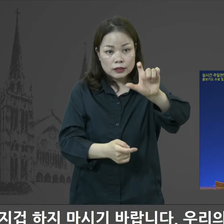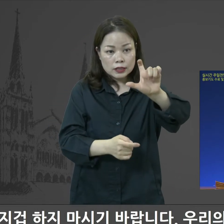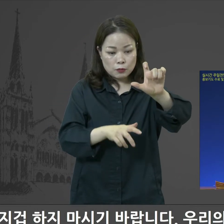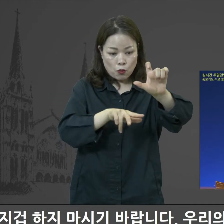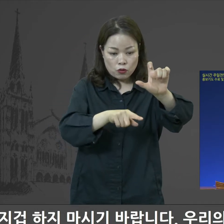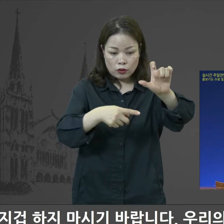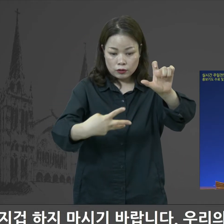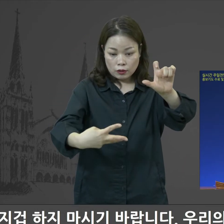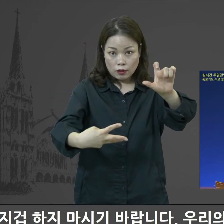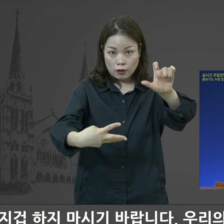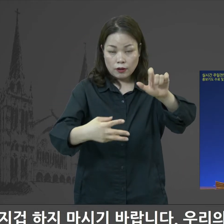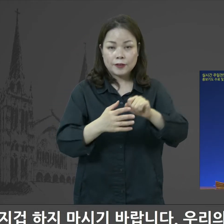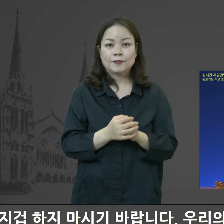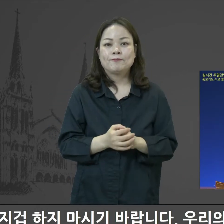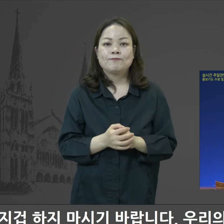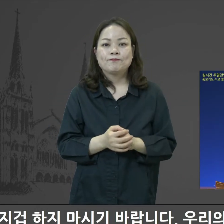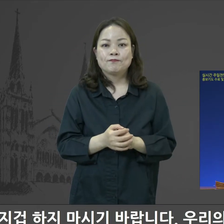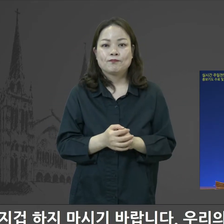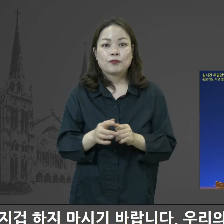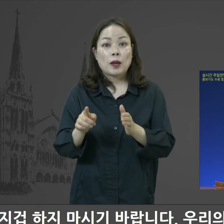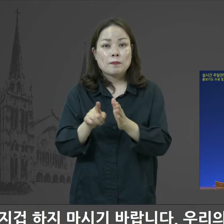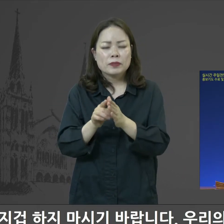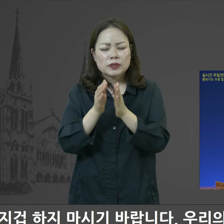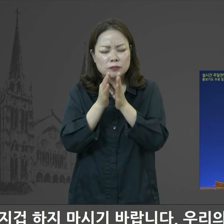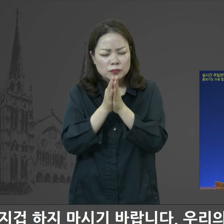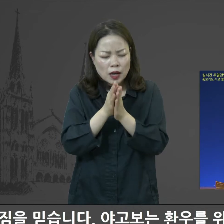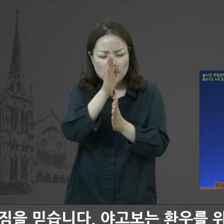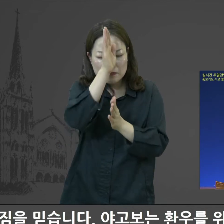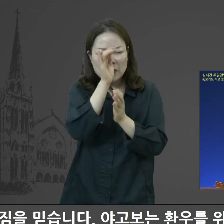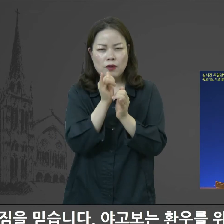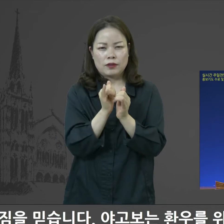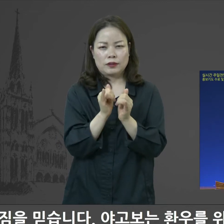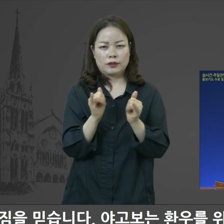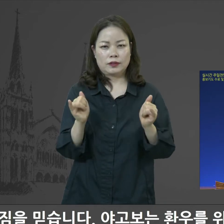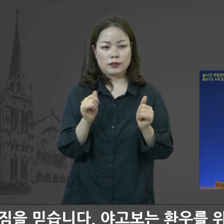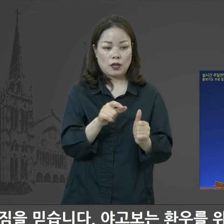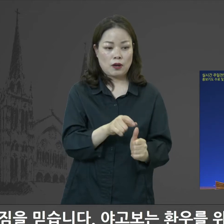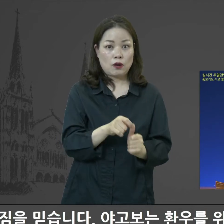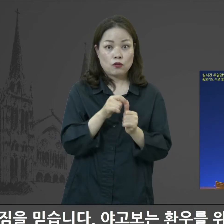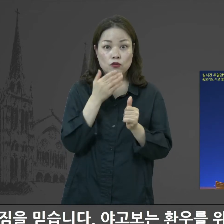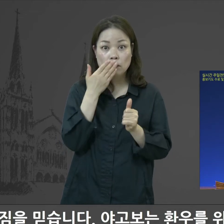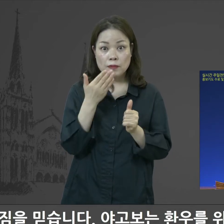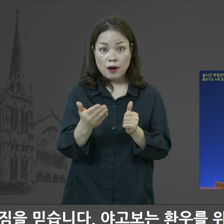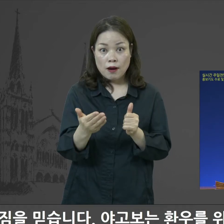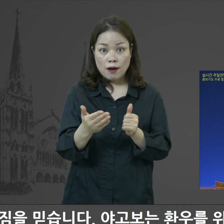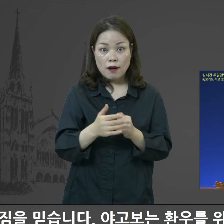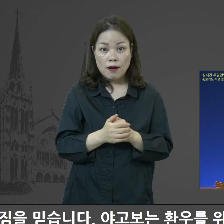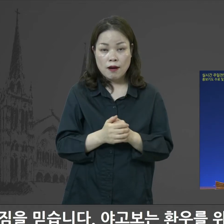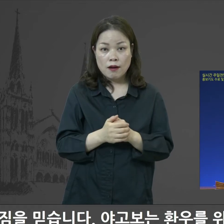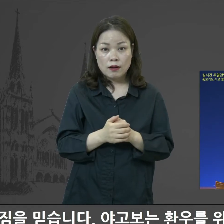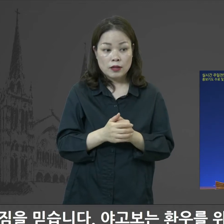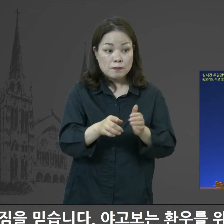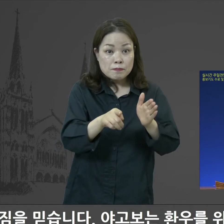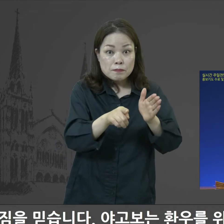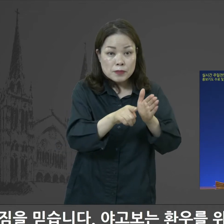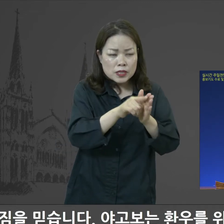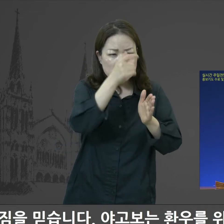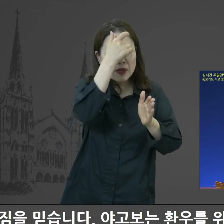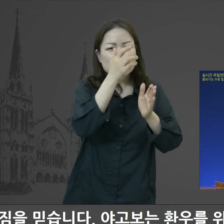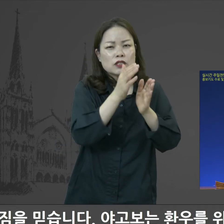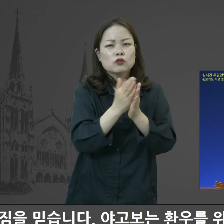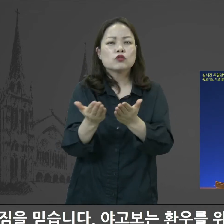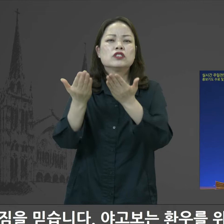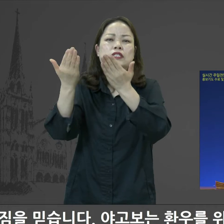전반부를 보시면 이렇게 기록합니다. 믿음의 기도는 병든 자를 구원하리니. 여기서 여러분, 믿음의